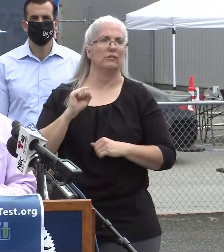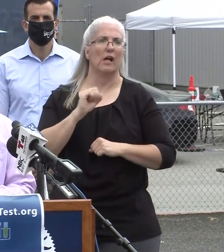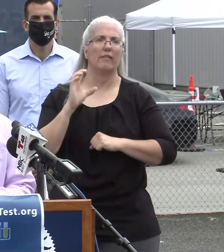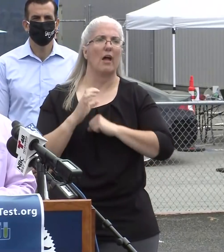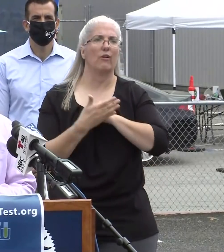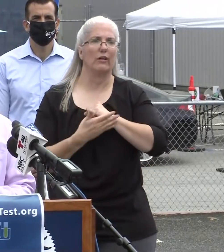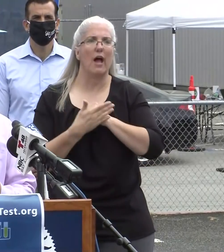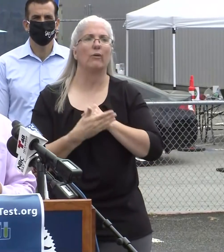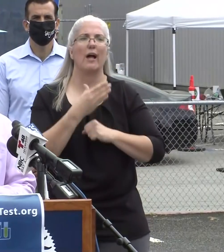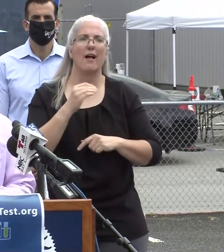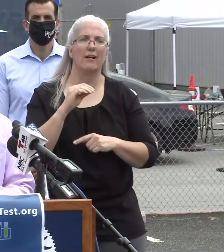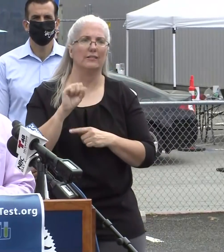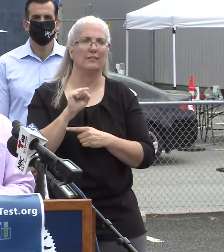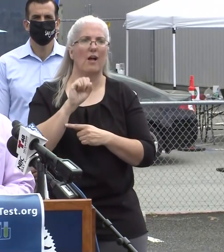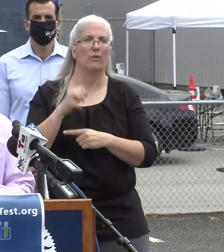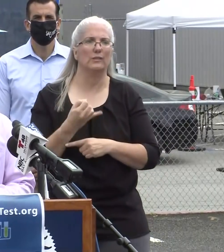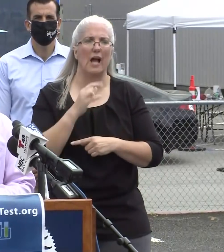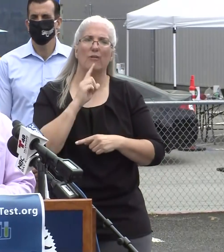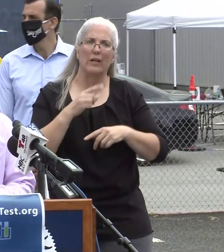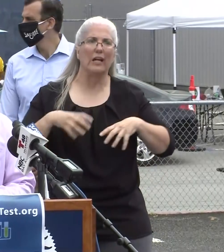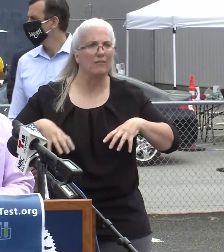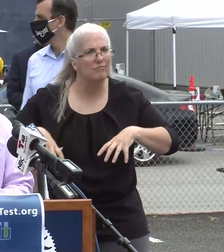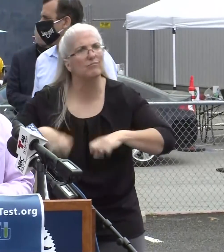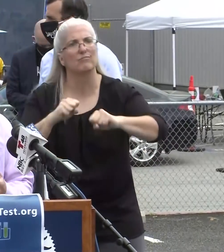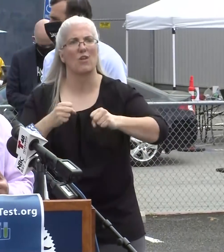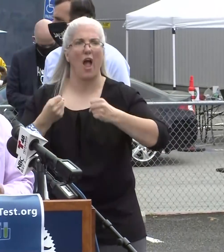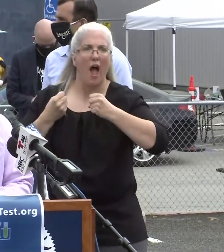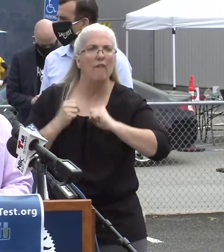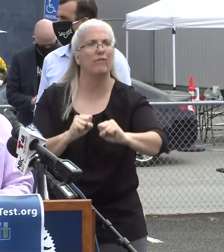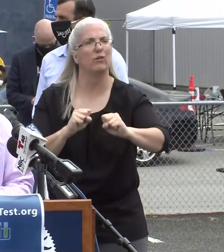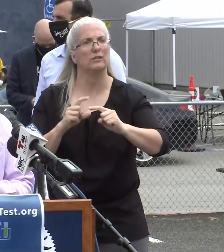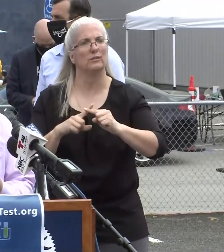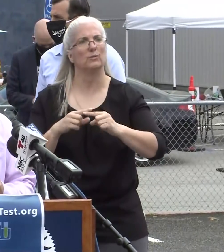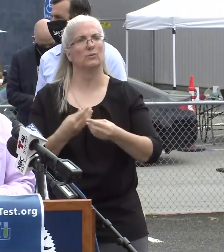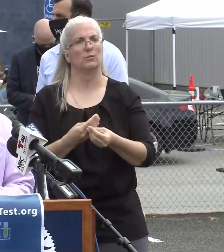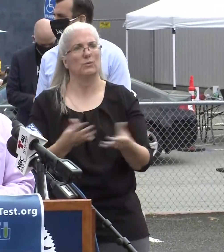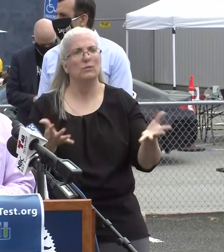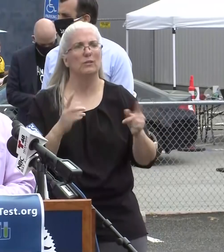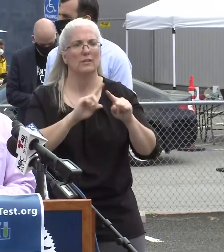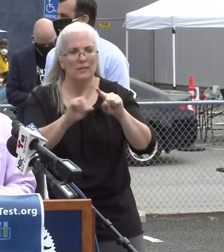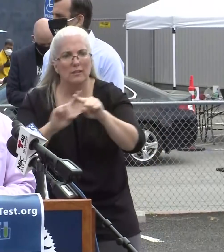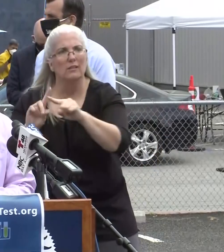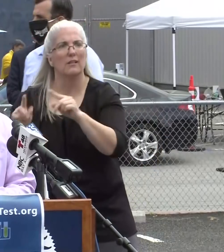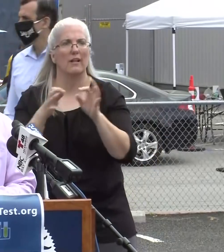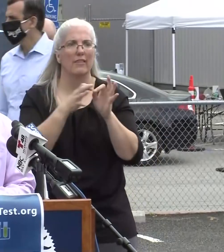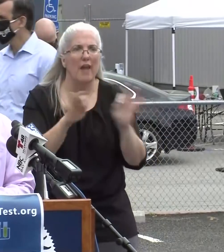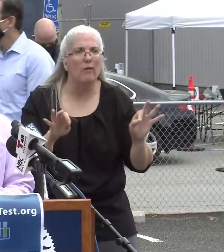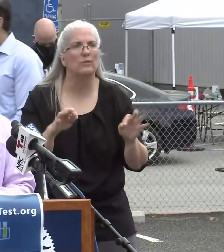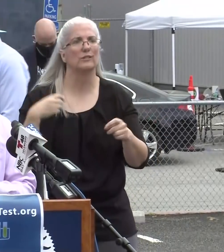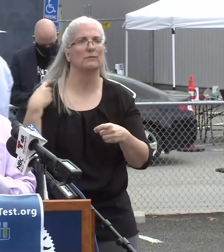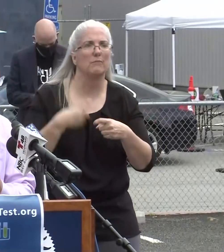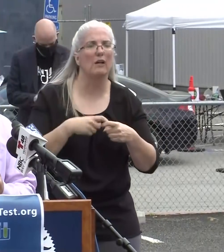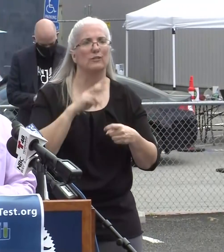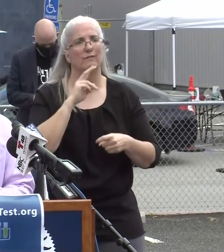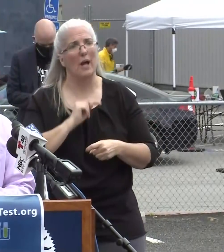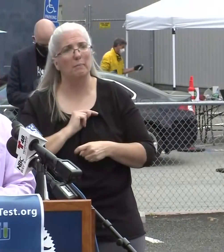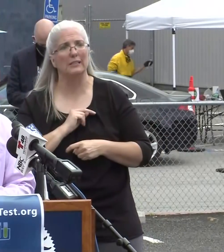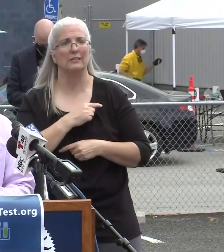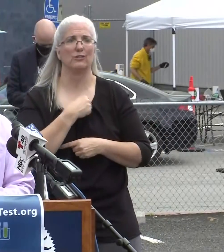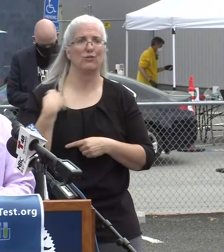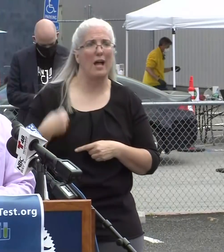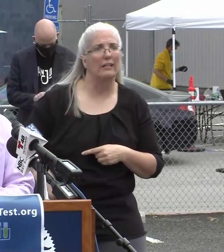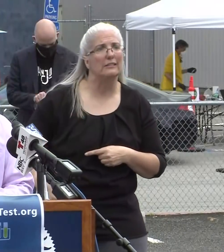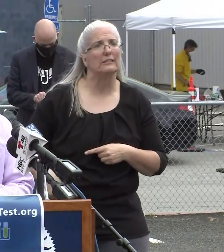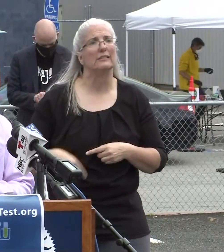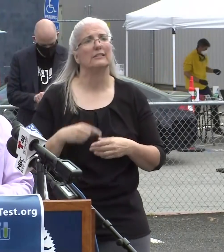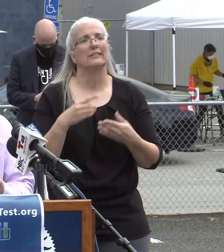are doubling down on our outreach to limited English proficient communities, Spanish speakers, Vietnamese speakers, Chinese speakers, who even in good times